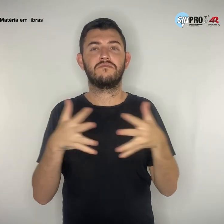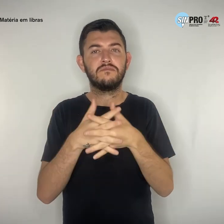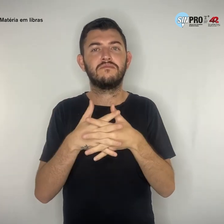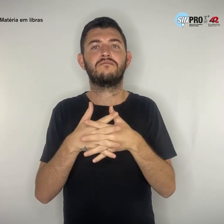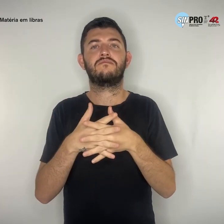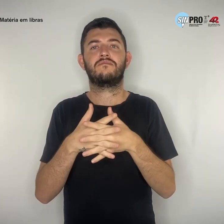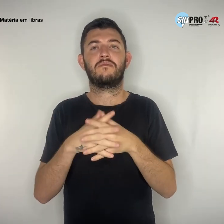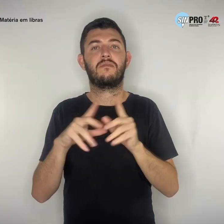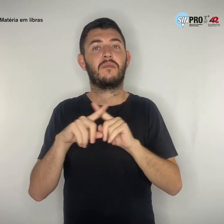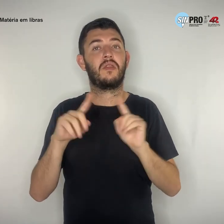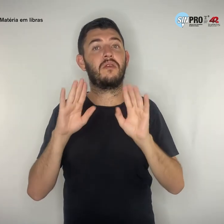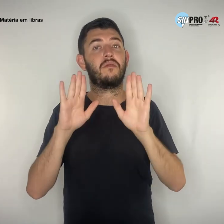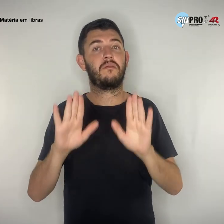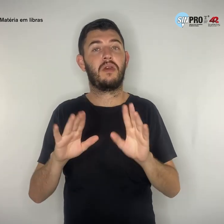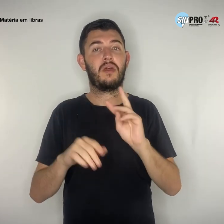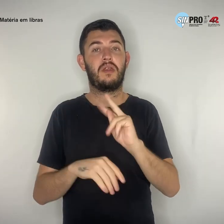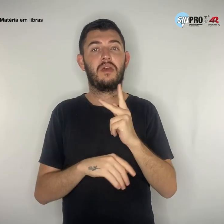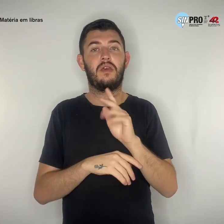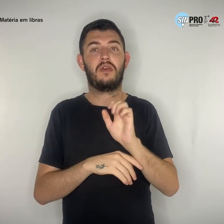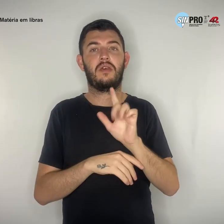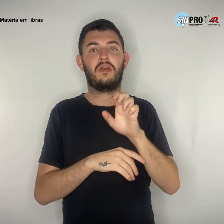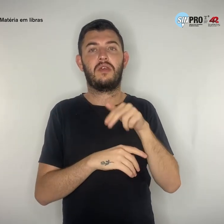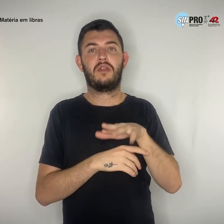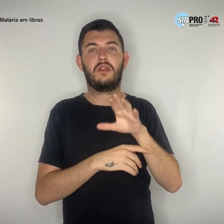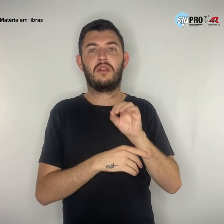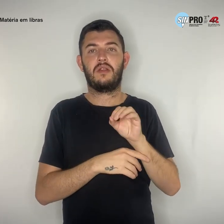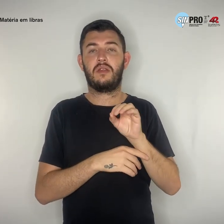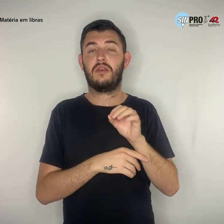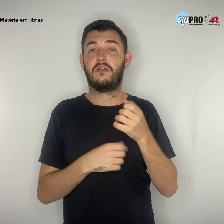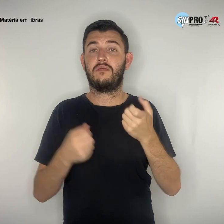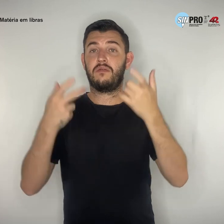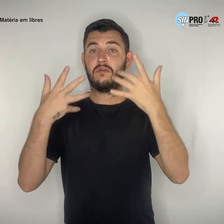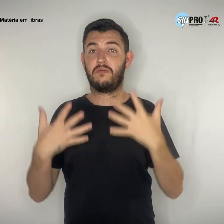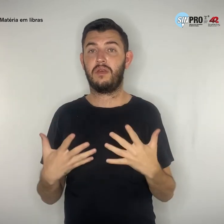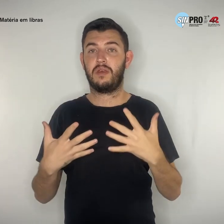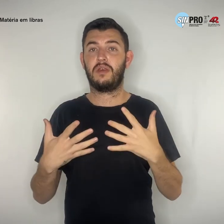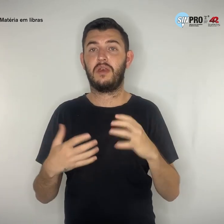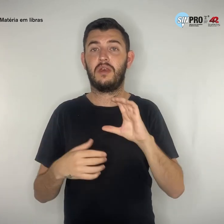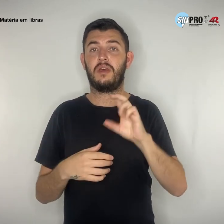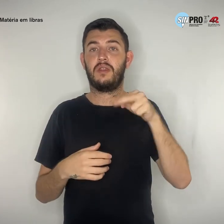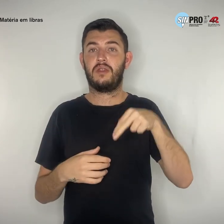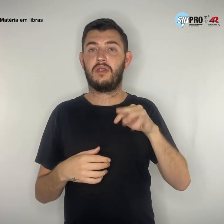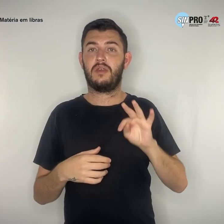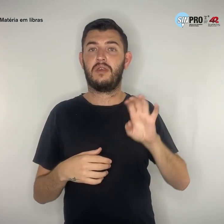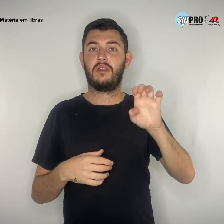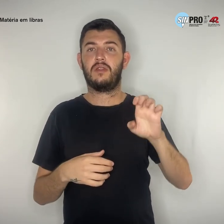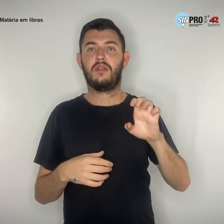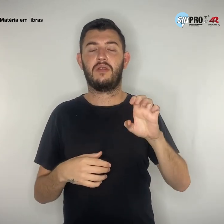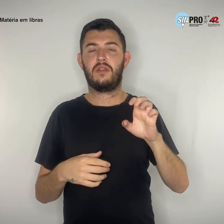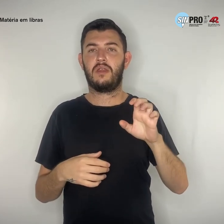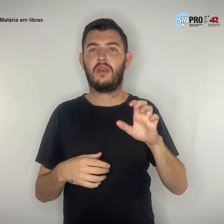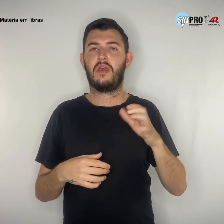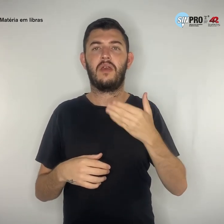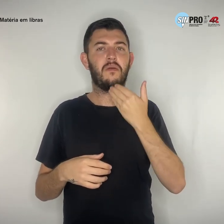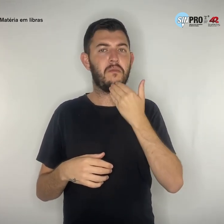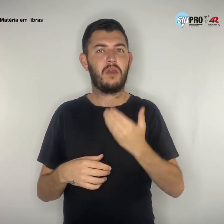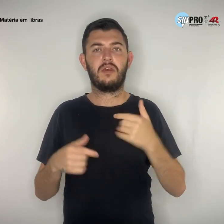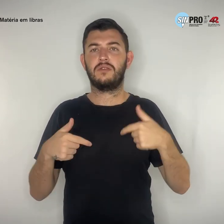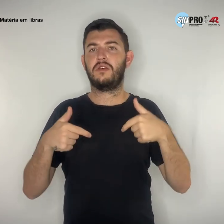Heleno Araújo ressaltou que a CNTE reivindica a revogação do decreto que